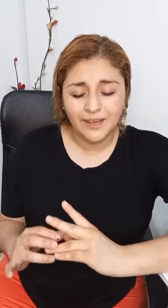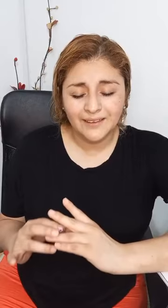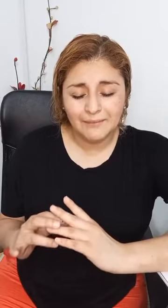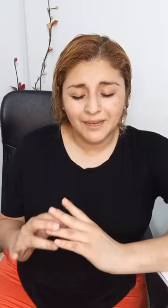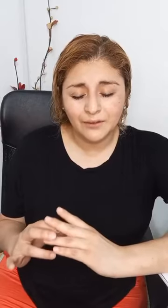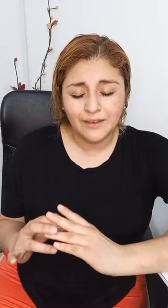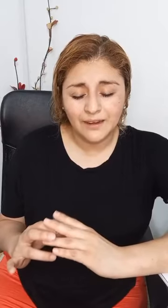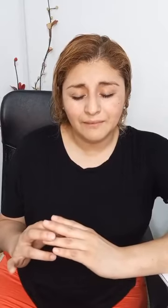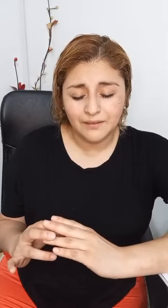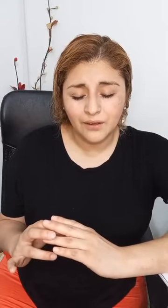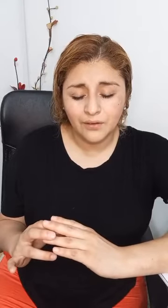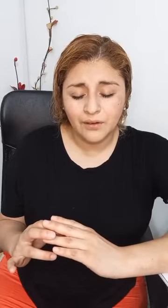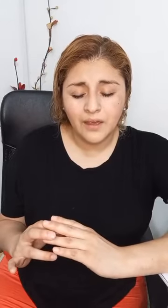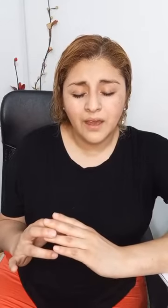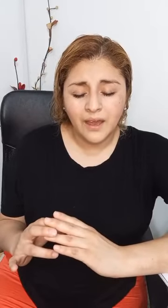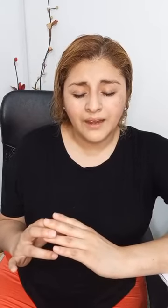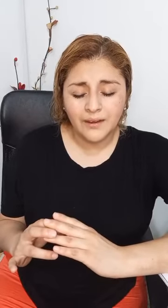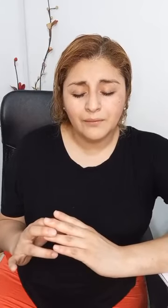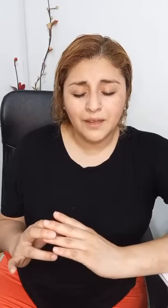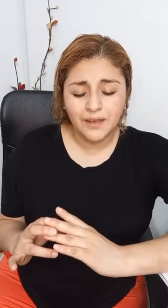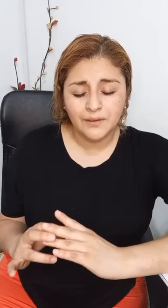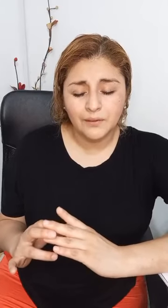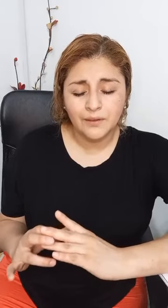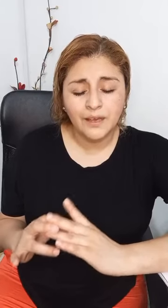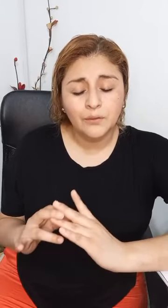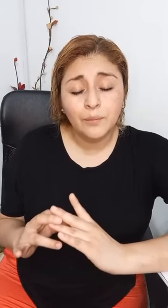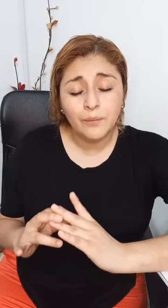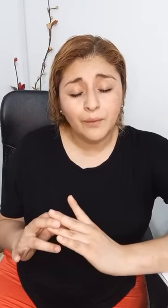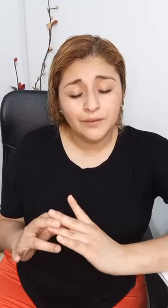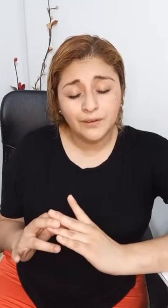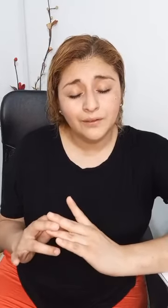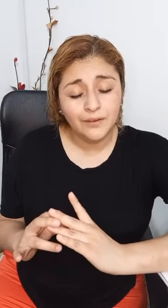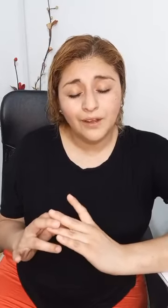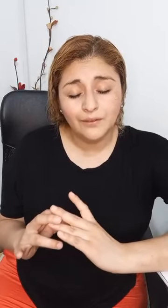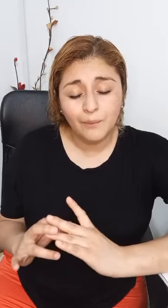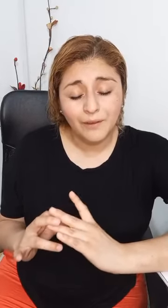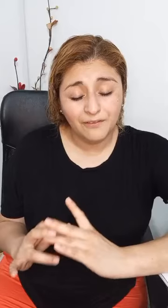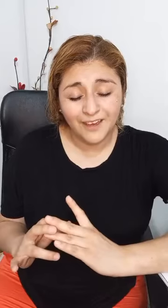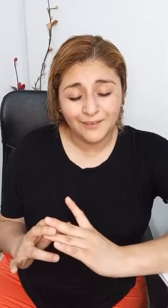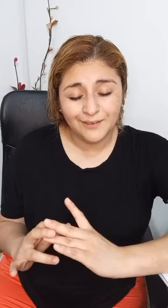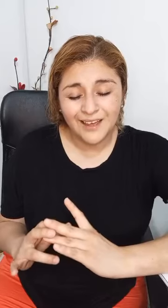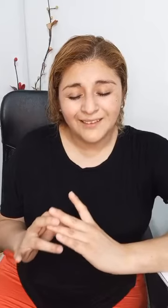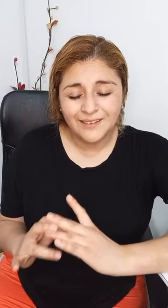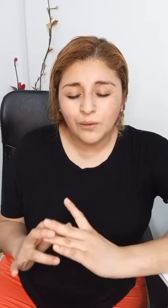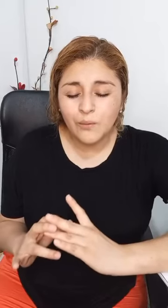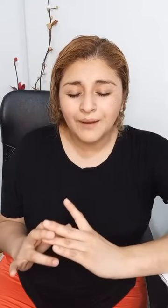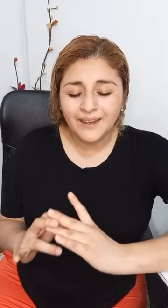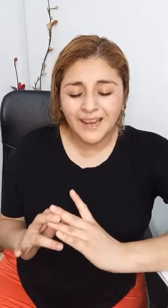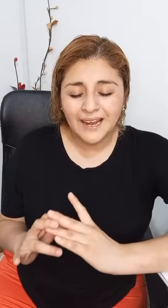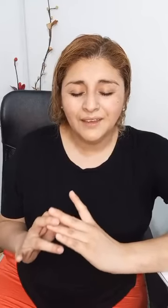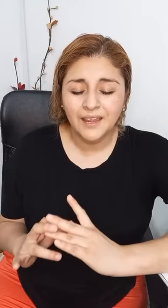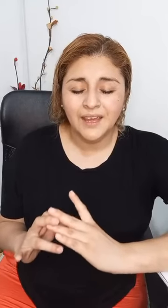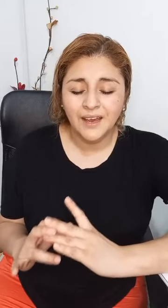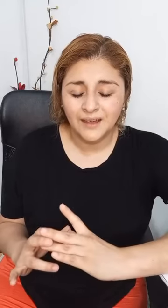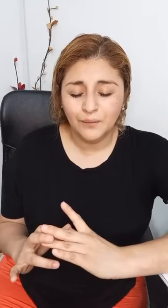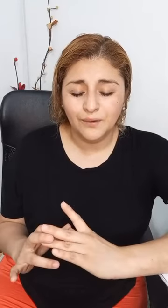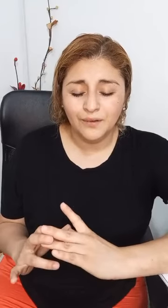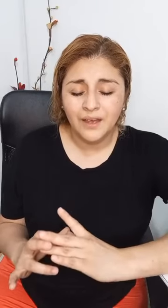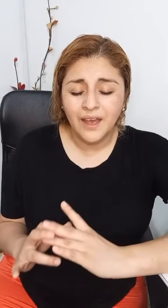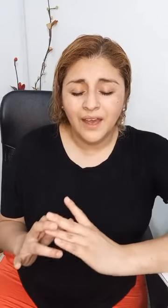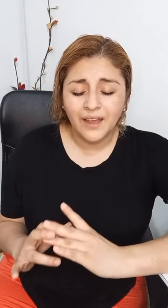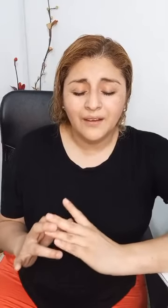de las personas que está mirando esta transmisión, en el nombre de Jesús, y que tus propósitos, señor, que son perfectos, se cumplan en la vida de